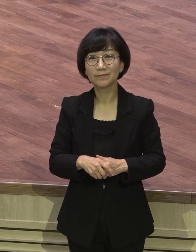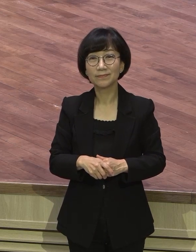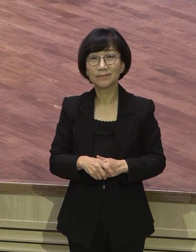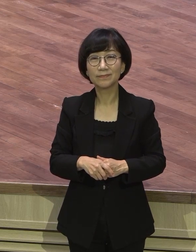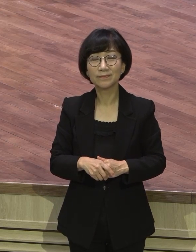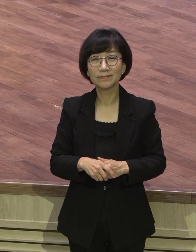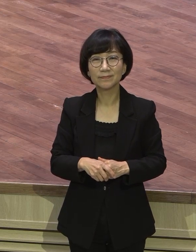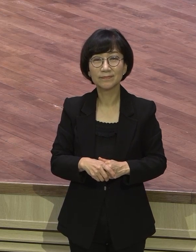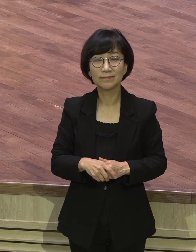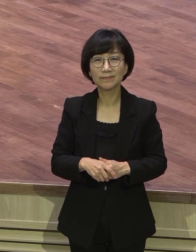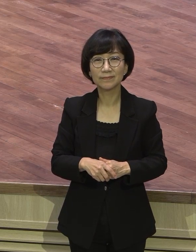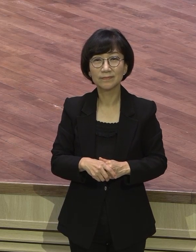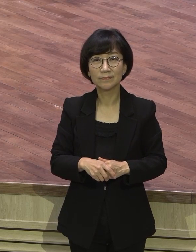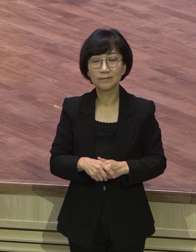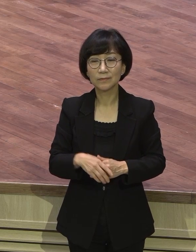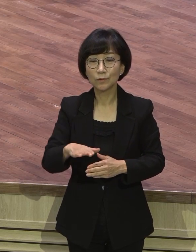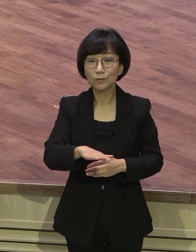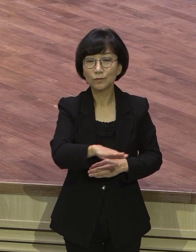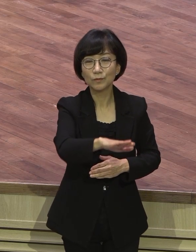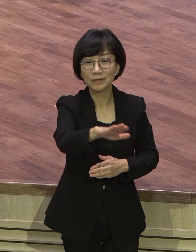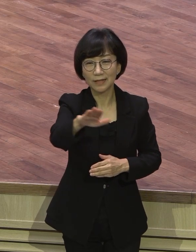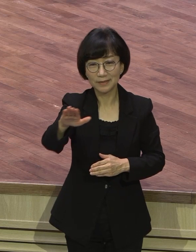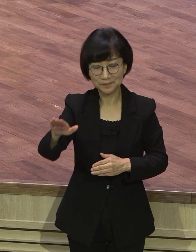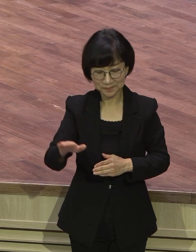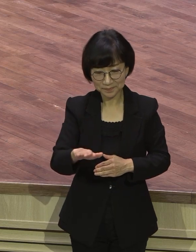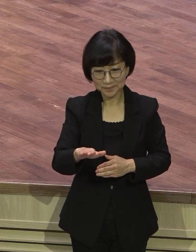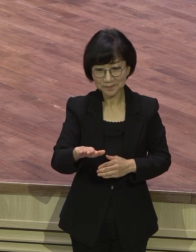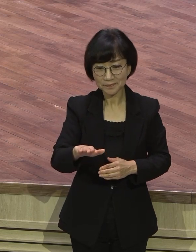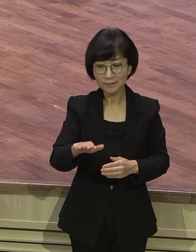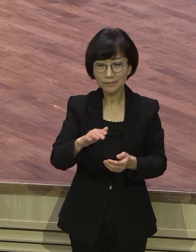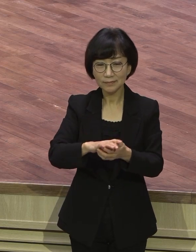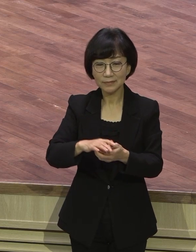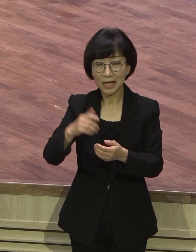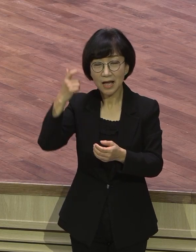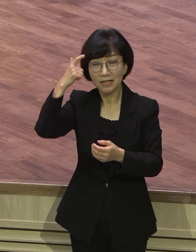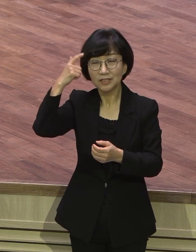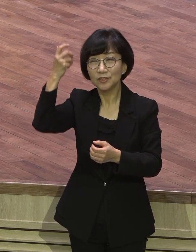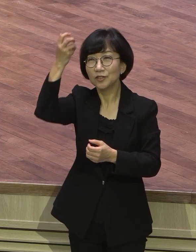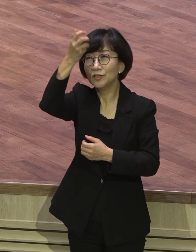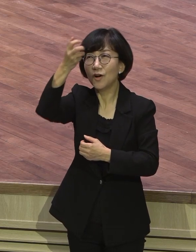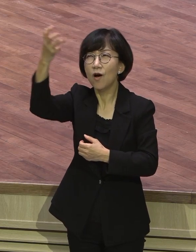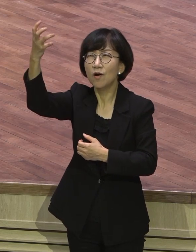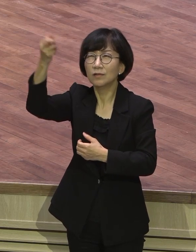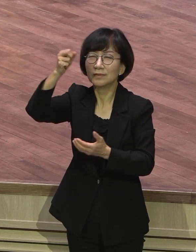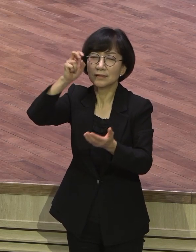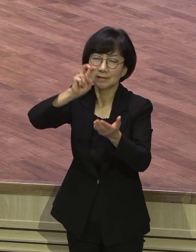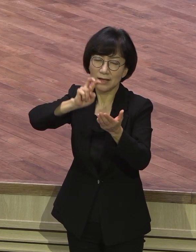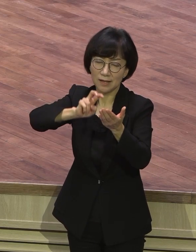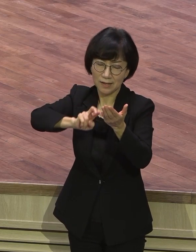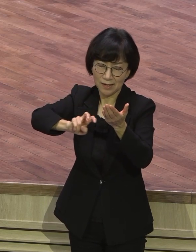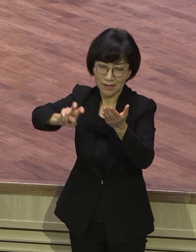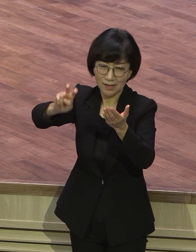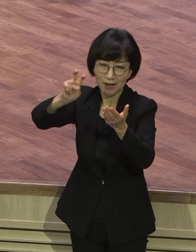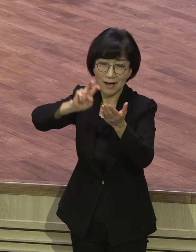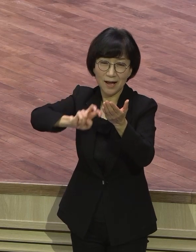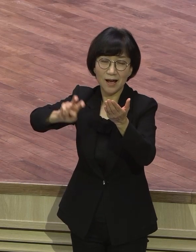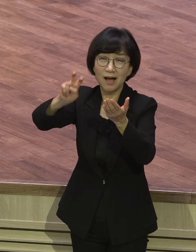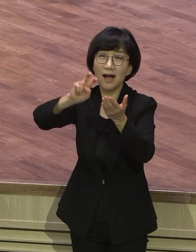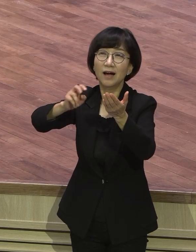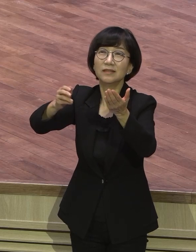하나님 앞에 영으로 영적인 영으로 찬양하고 영으로 찬양을 들으면서 영적인